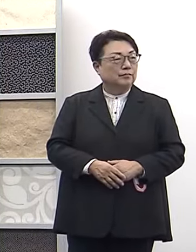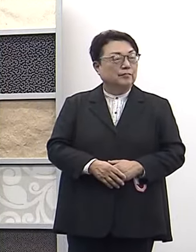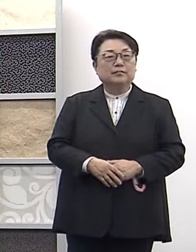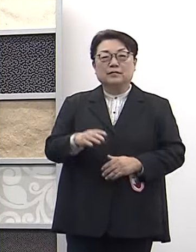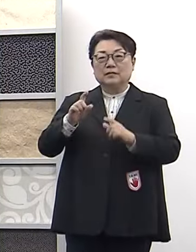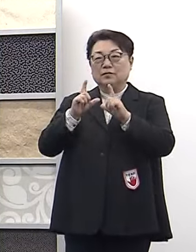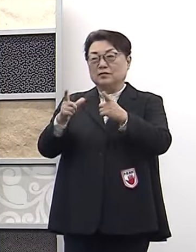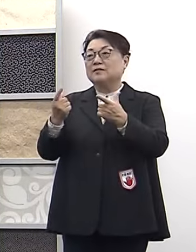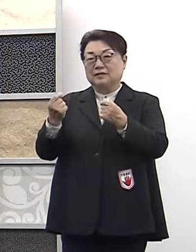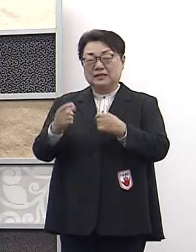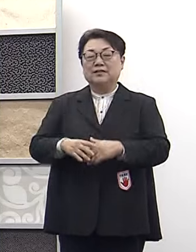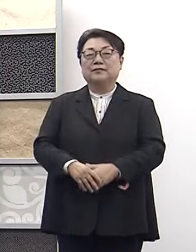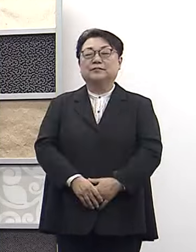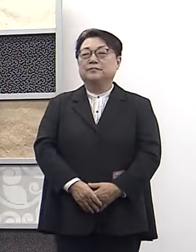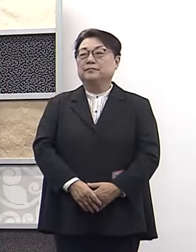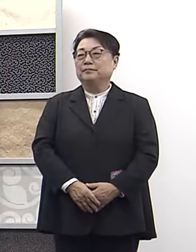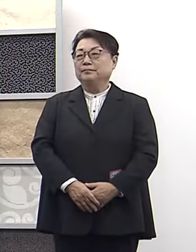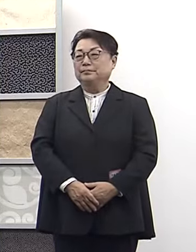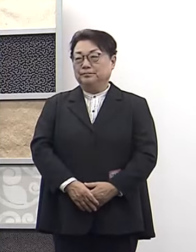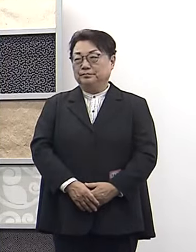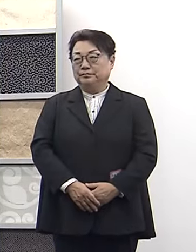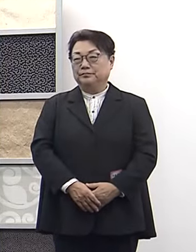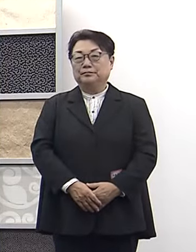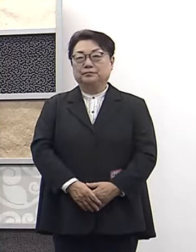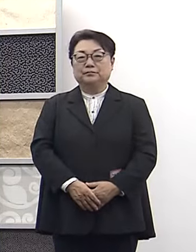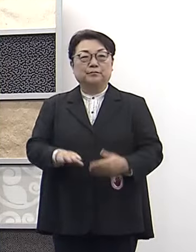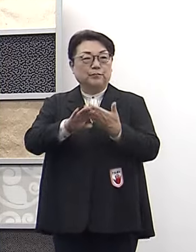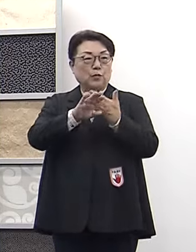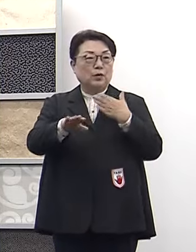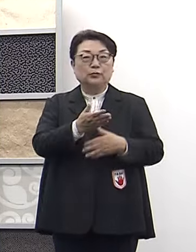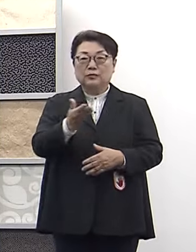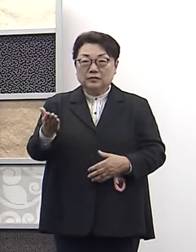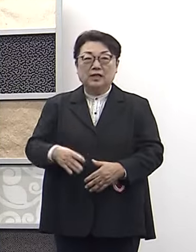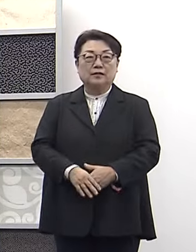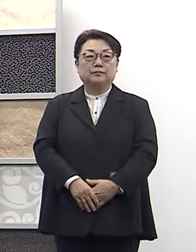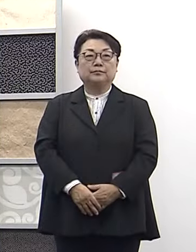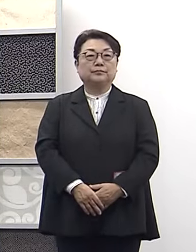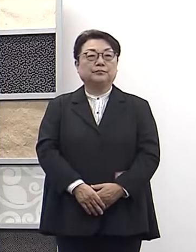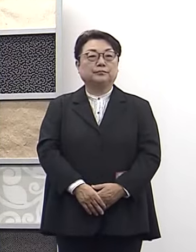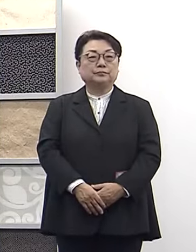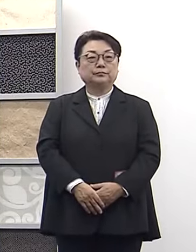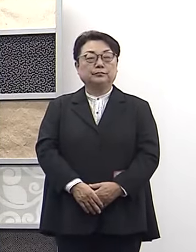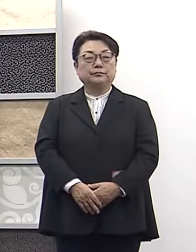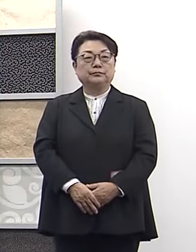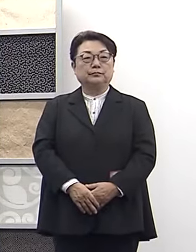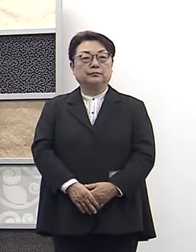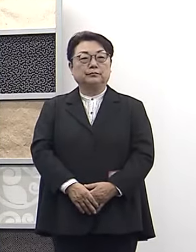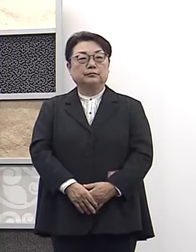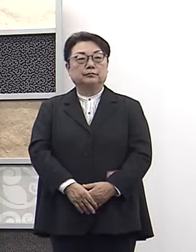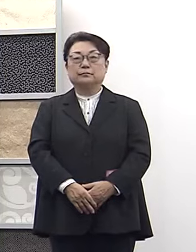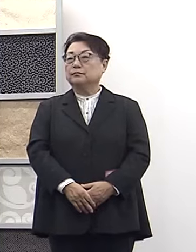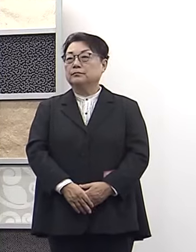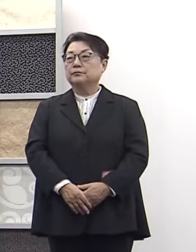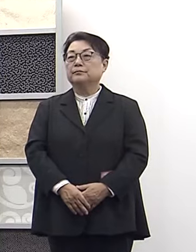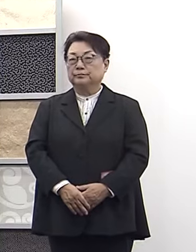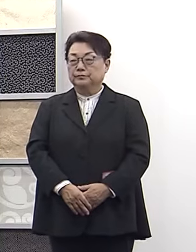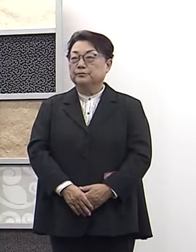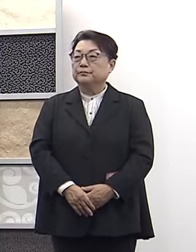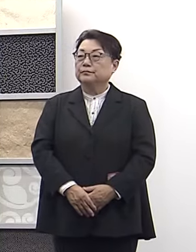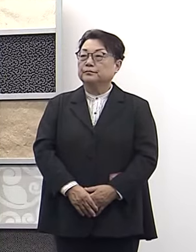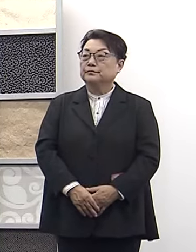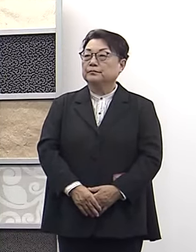はい、はい、ありがとうございます。 よろしいでしょうか。他にいかがでしょうか。 NHK さん。 NHK の赤木と申します